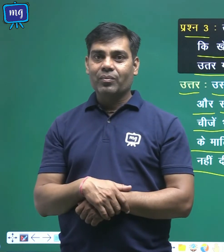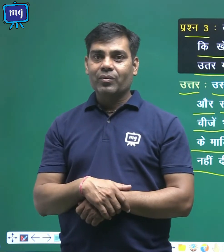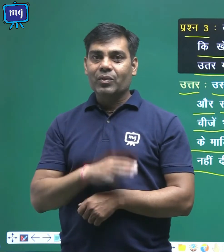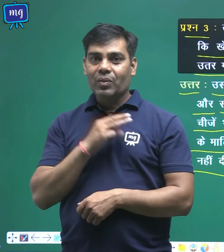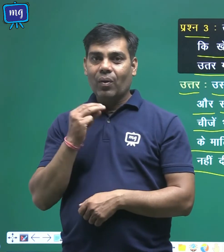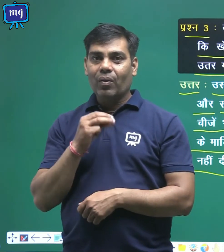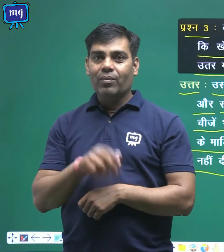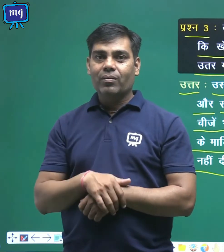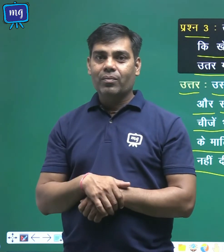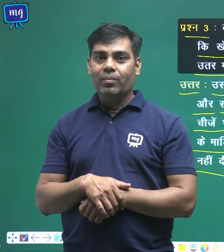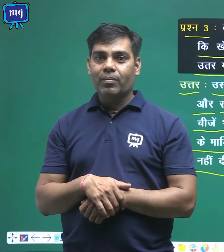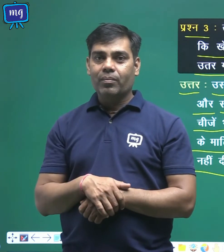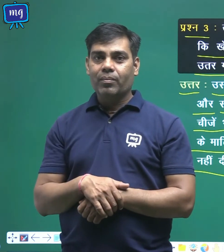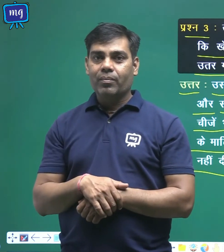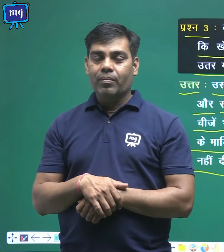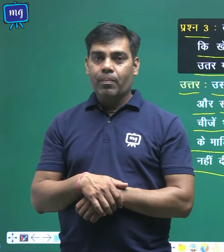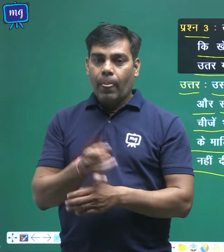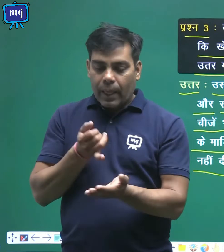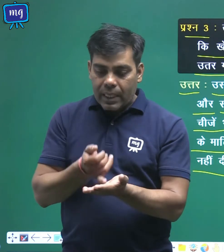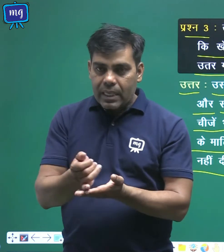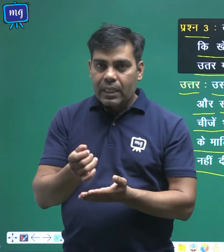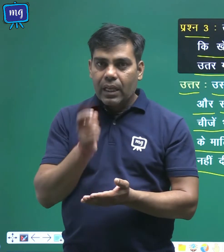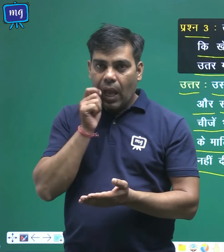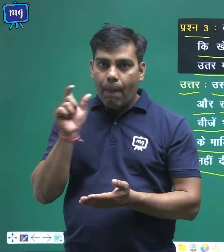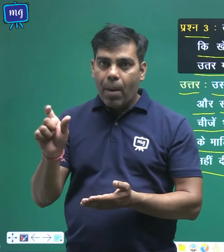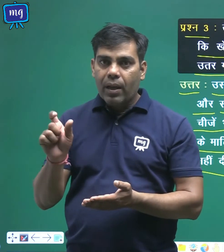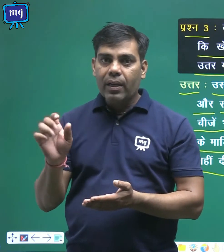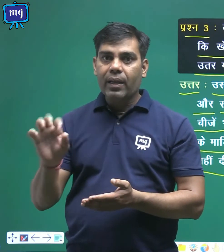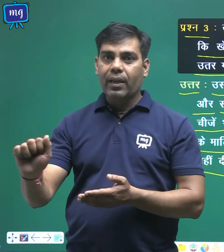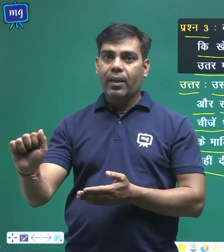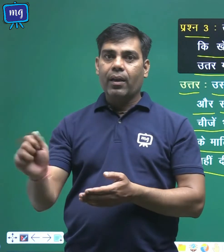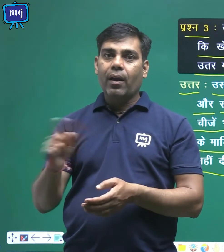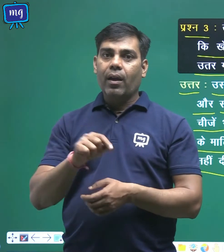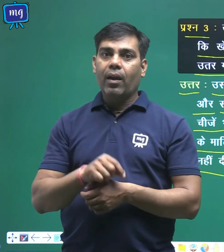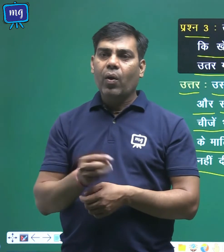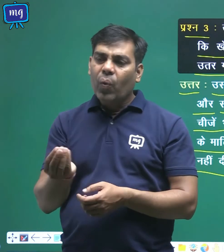और खेत के मालिक का लोभ भी